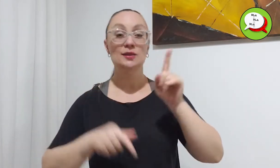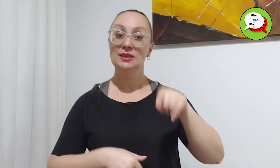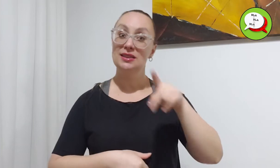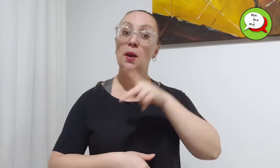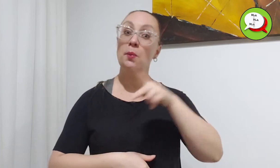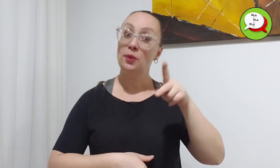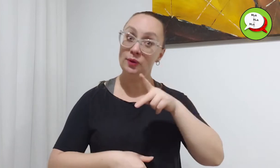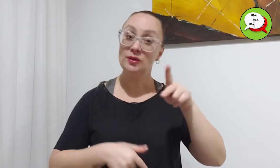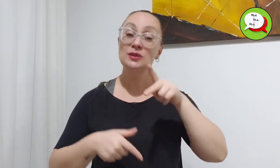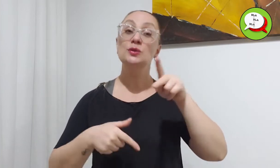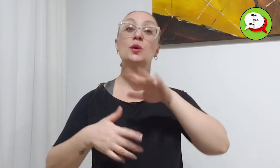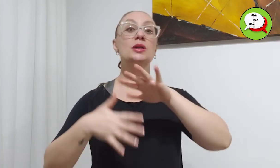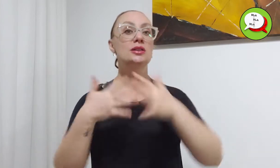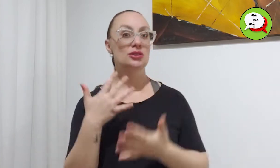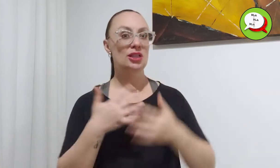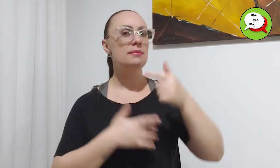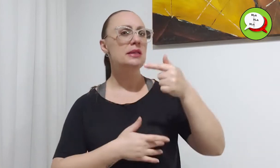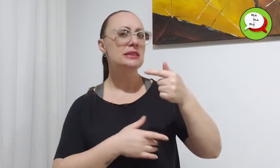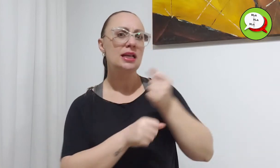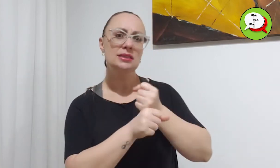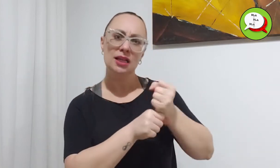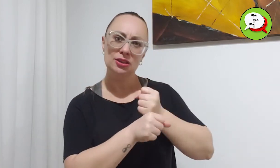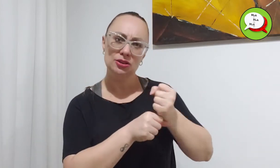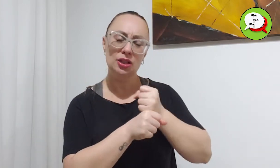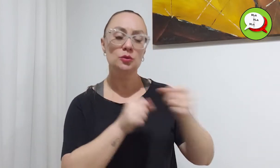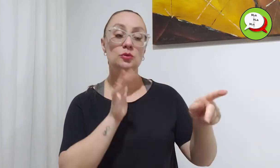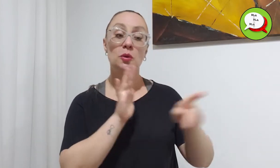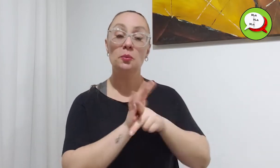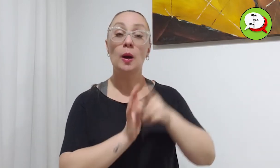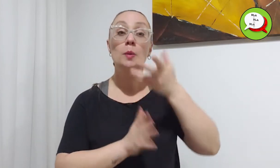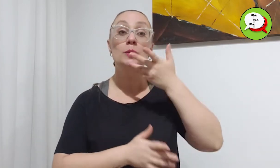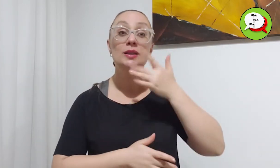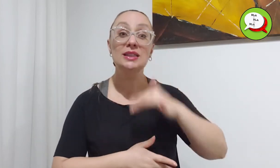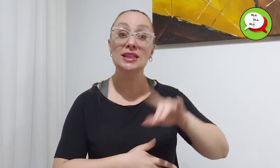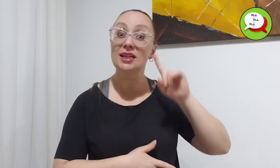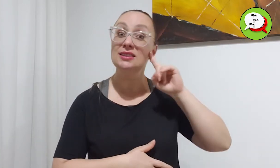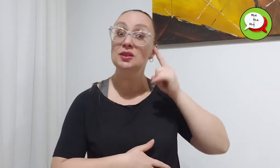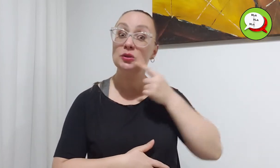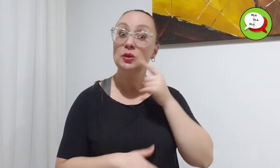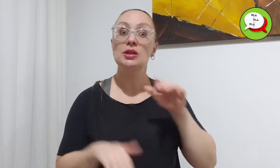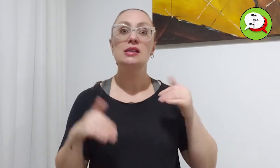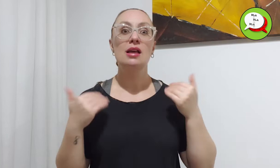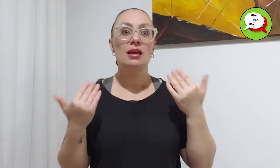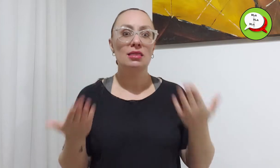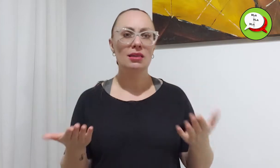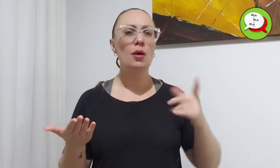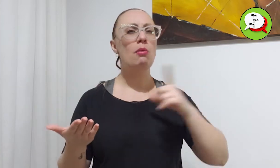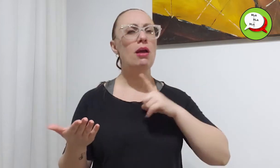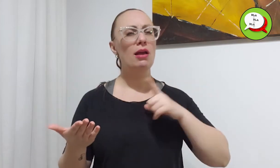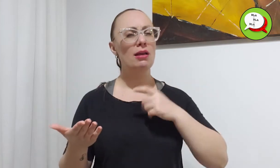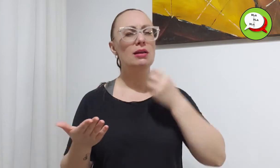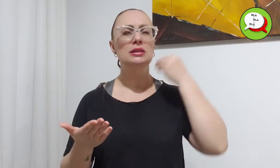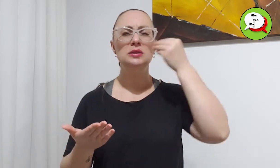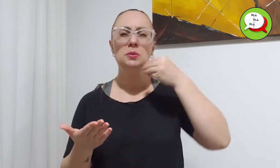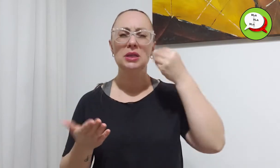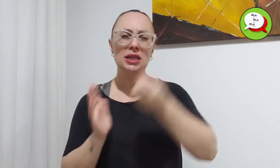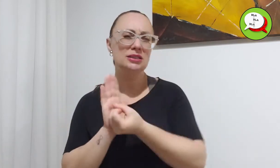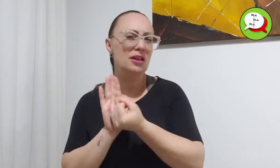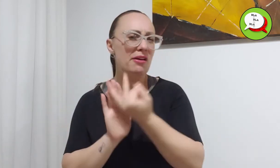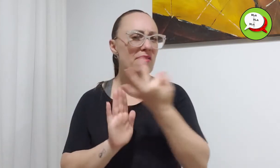libras e é professor de Libras há 7 anos para crianças surdas. Então, ele tem várias